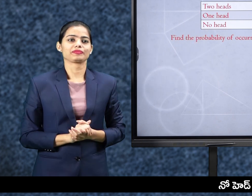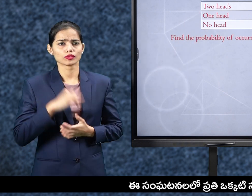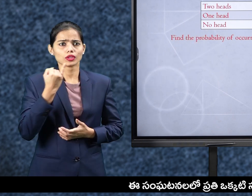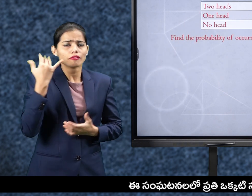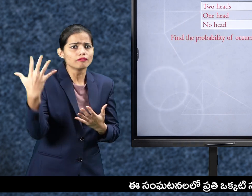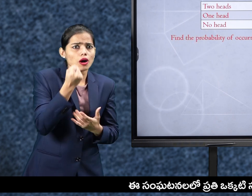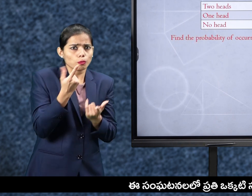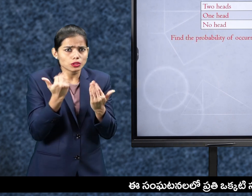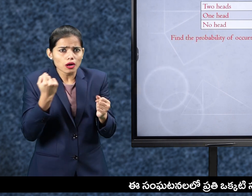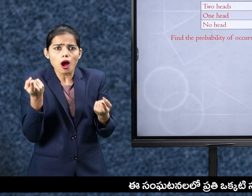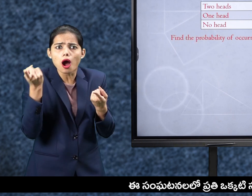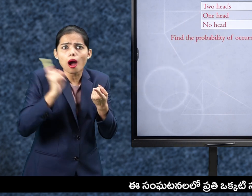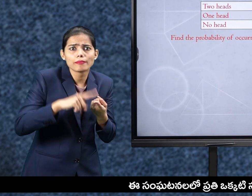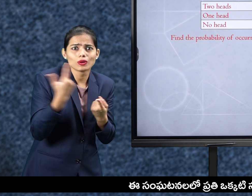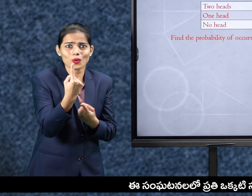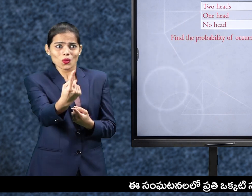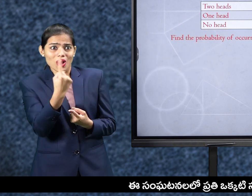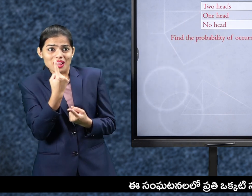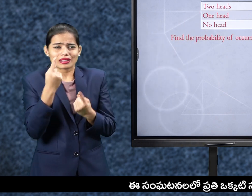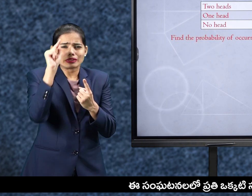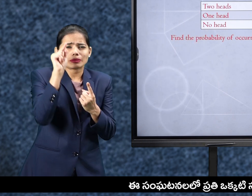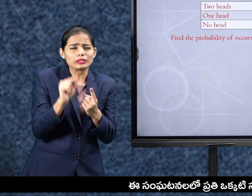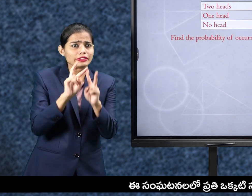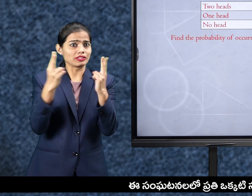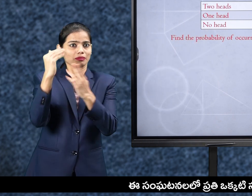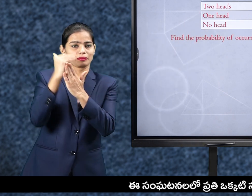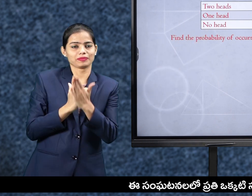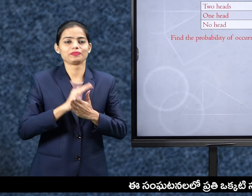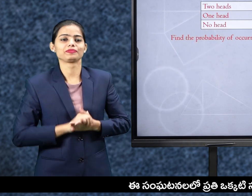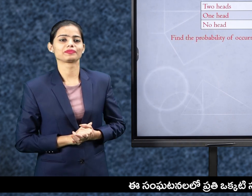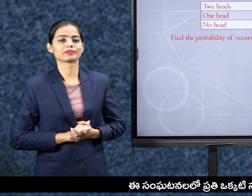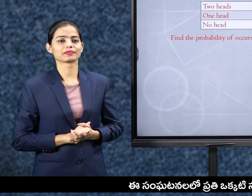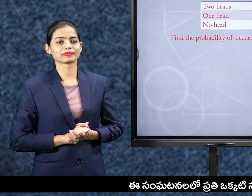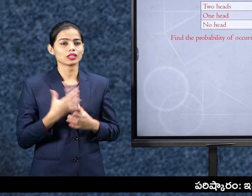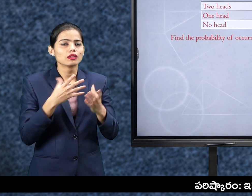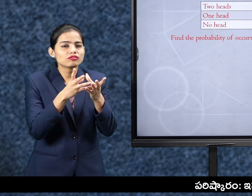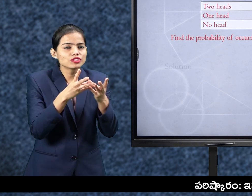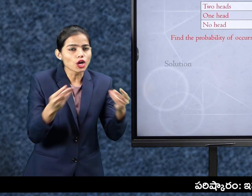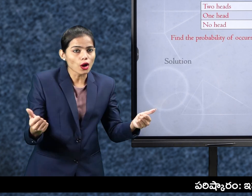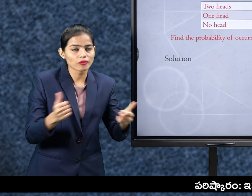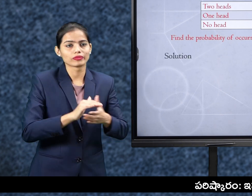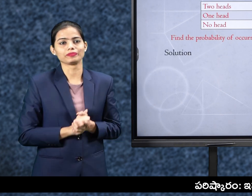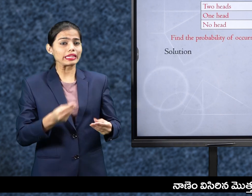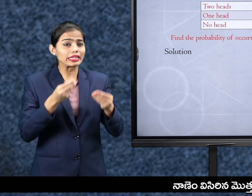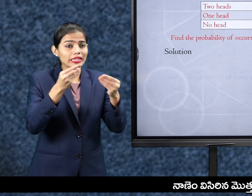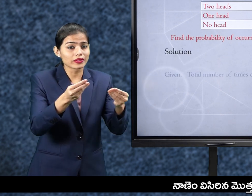ఈ ఈవెంట్లో ప్రతి ఒక్కటి సంభవించే సంభావ్యతను కనుక్కోండి. సో సొల్యూషన్ ఏంటంటే కాయిన్ విసిరిన